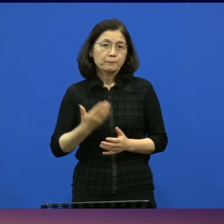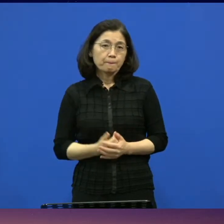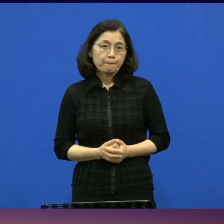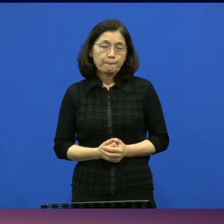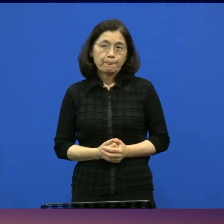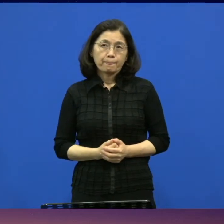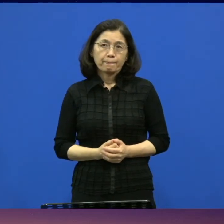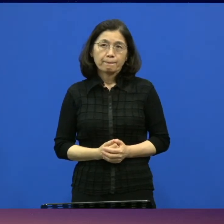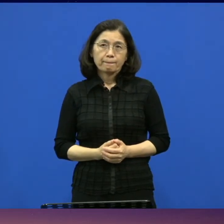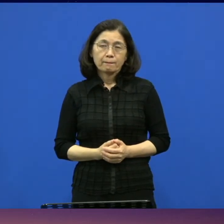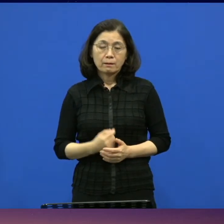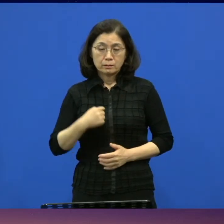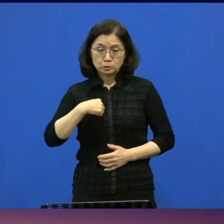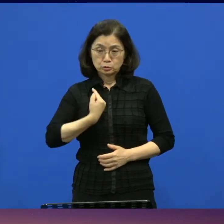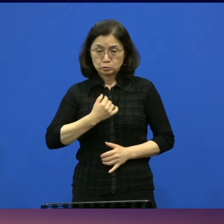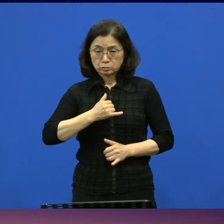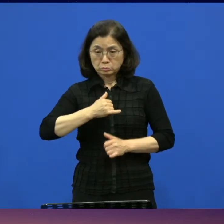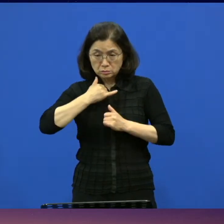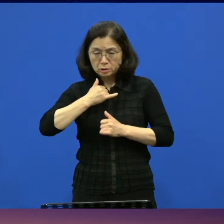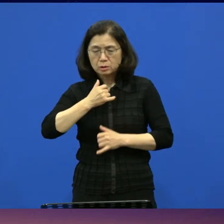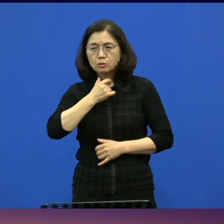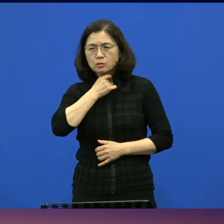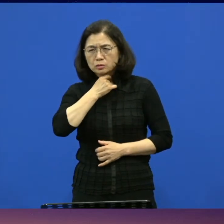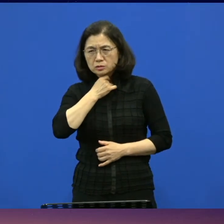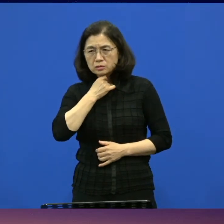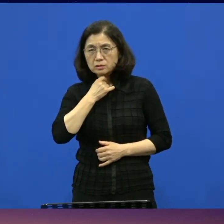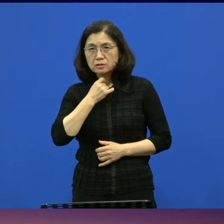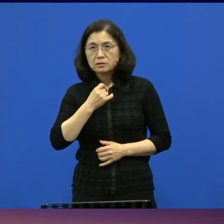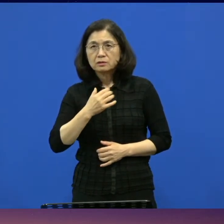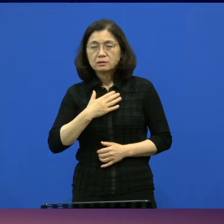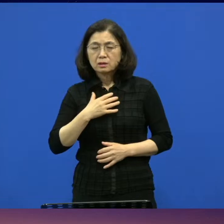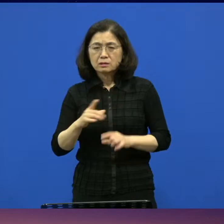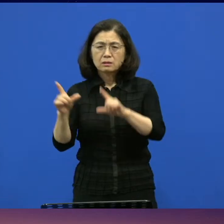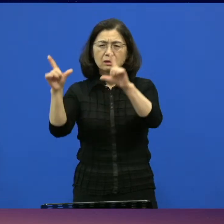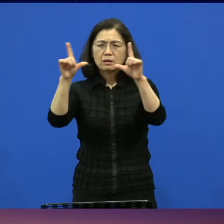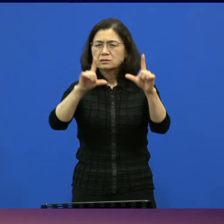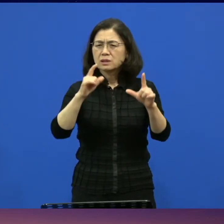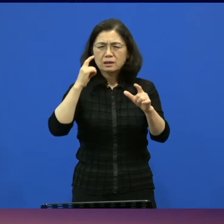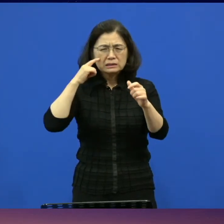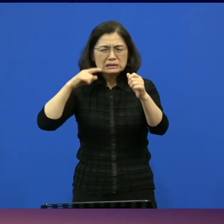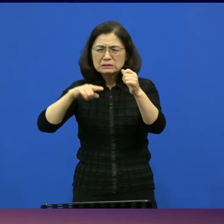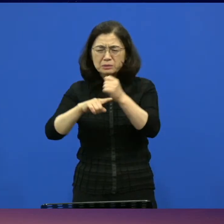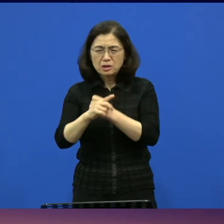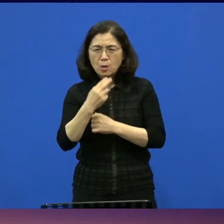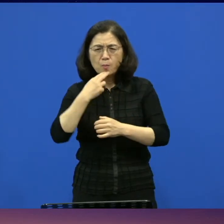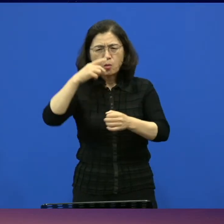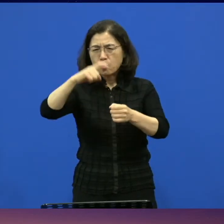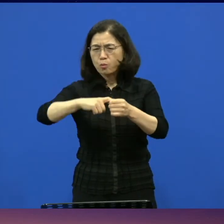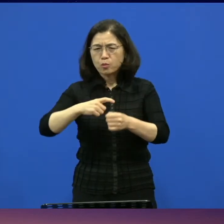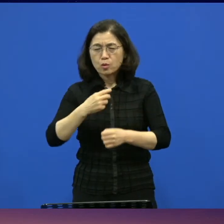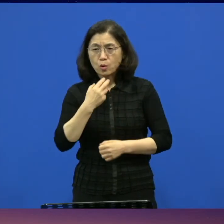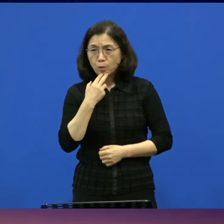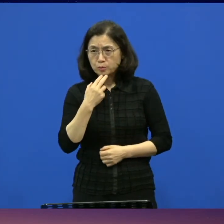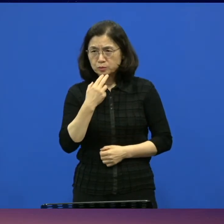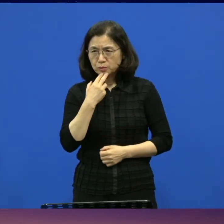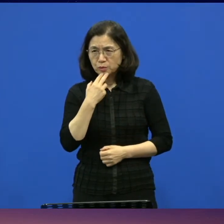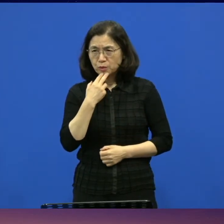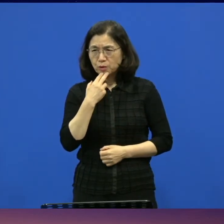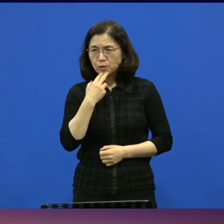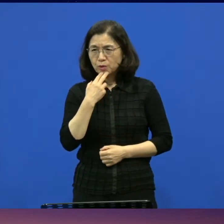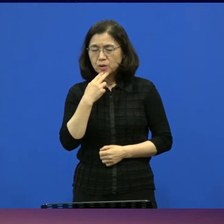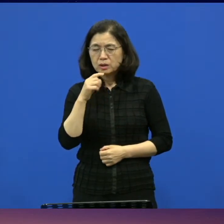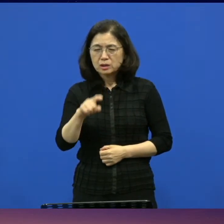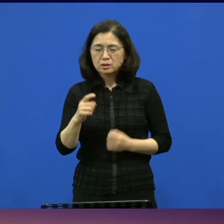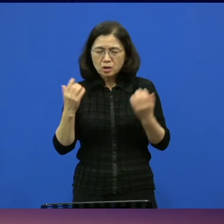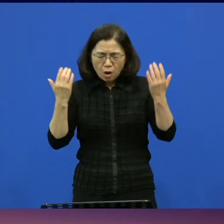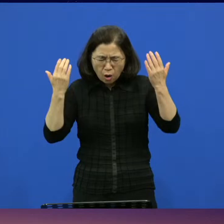자기를 스스로 죽이려고 하는 거잖아요. 난 살 의미가 없어. 여러분 어두운 자아상이 만들어내는